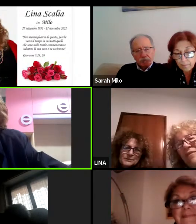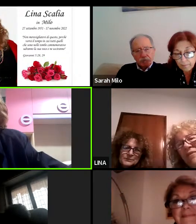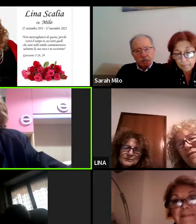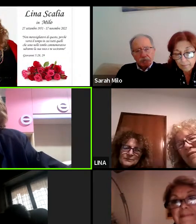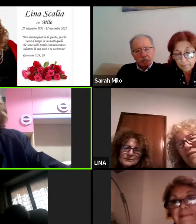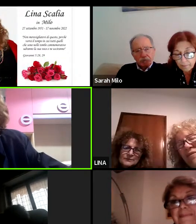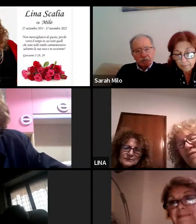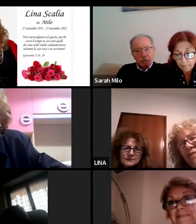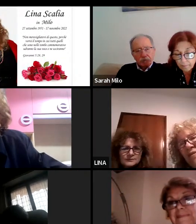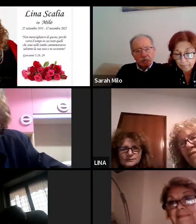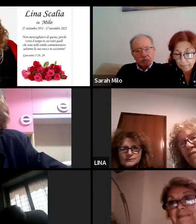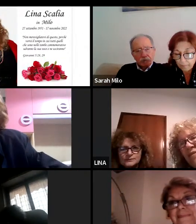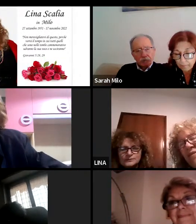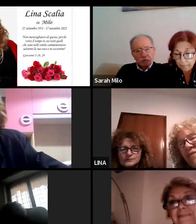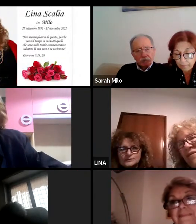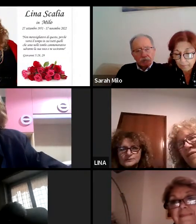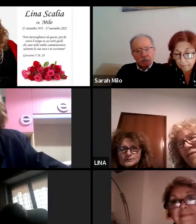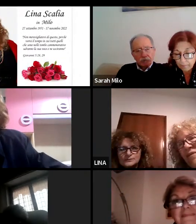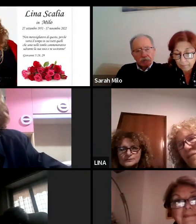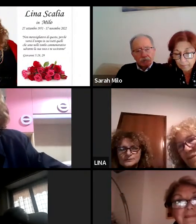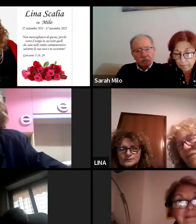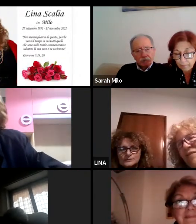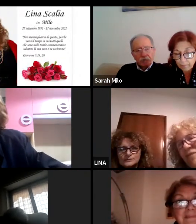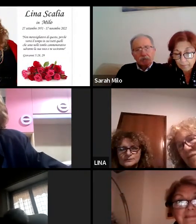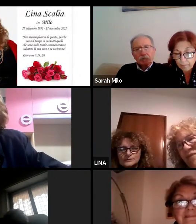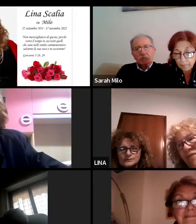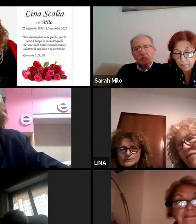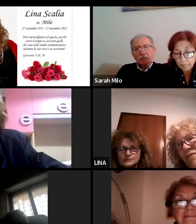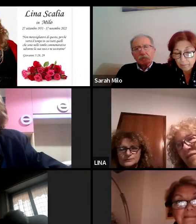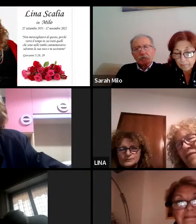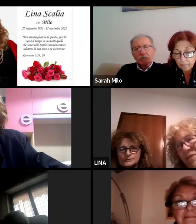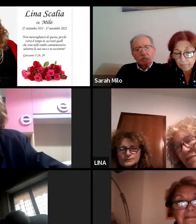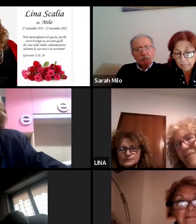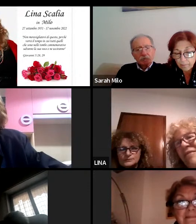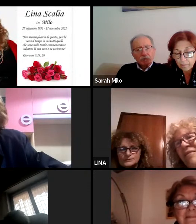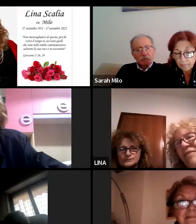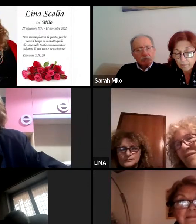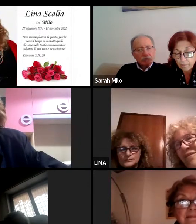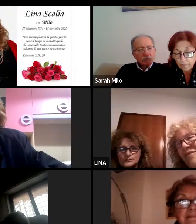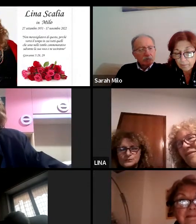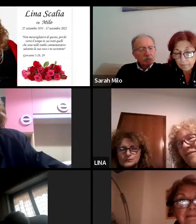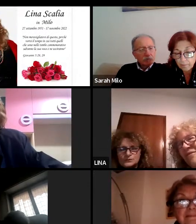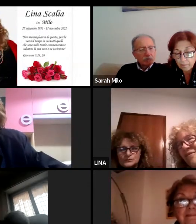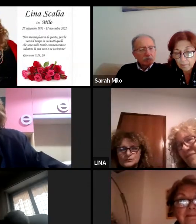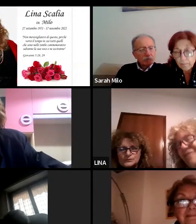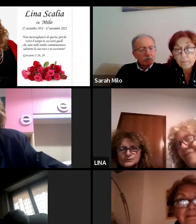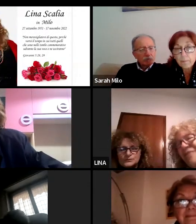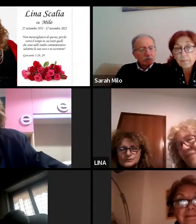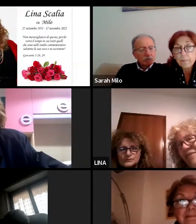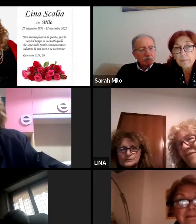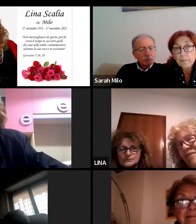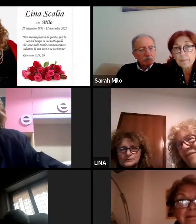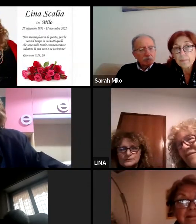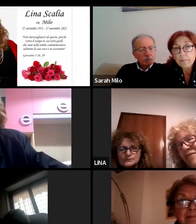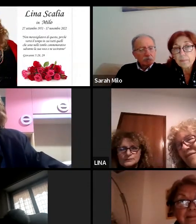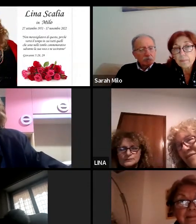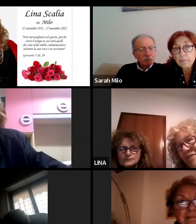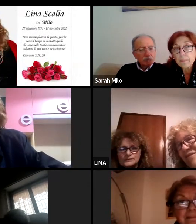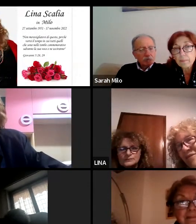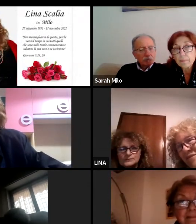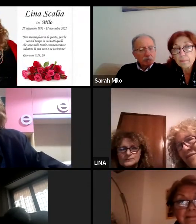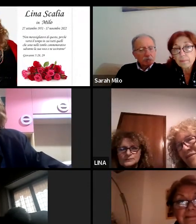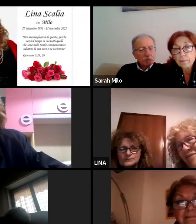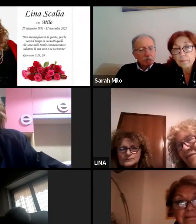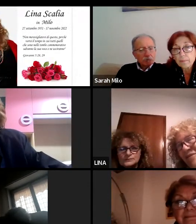Maria queste circostanze hanno due facce quella triste e anche